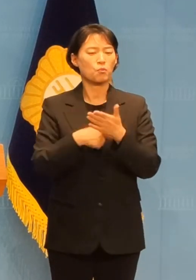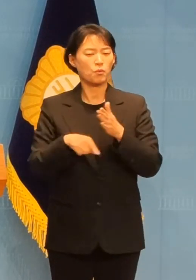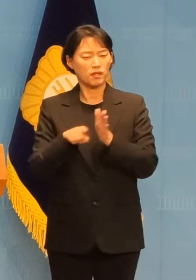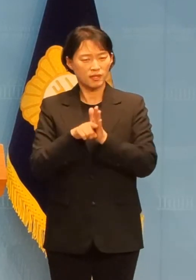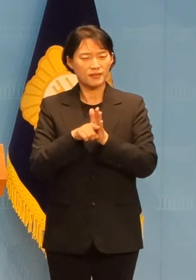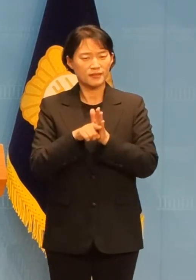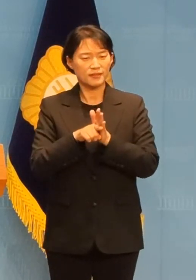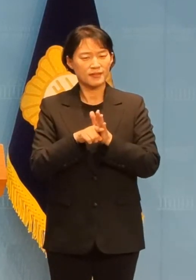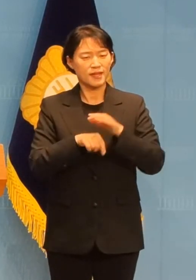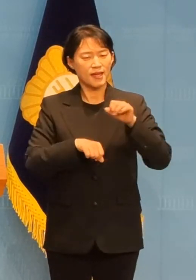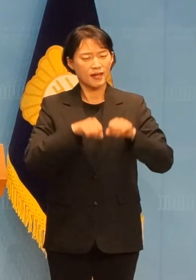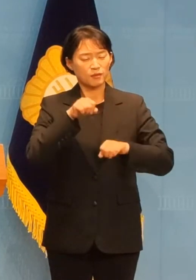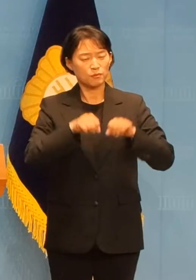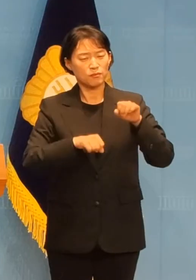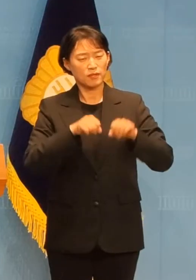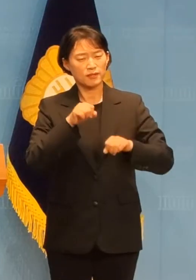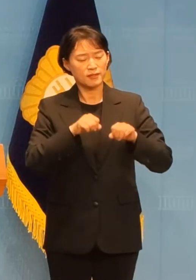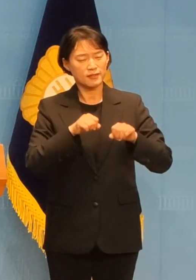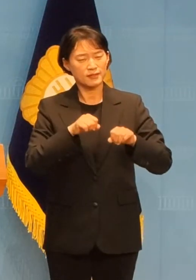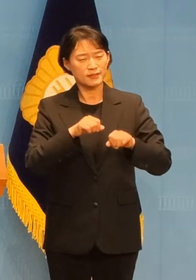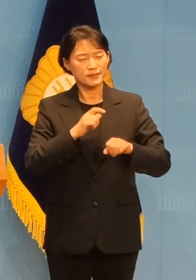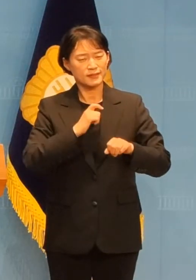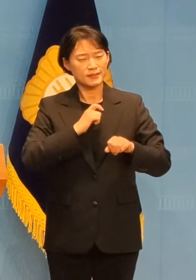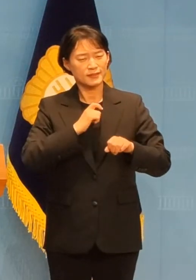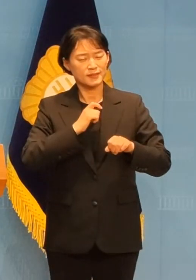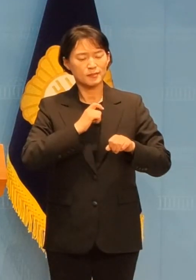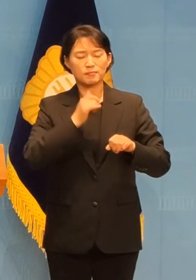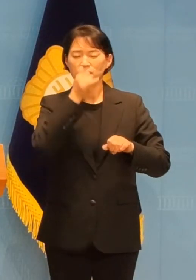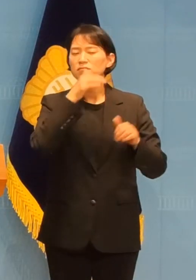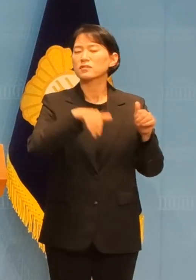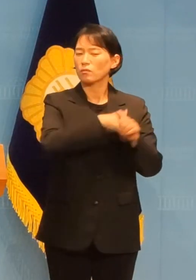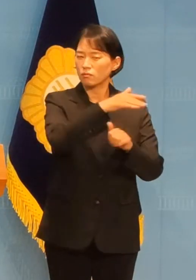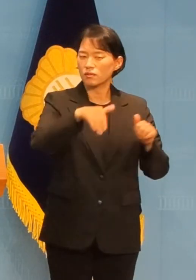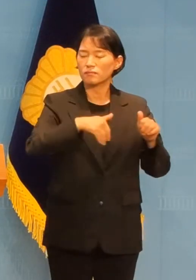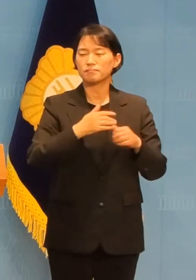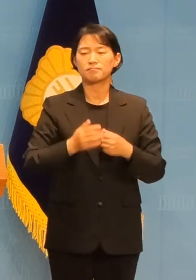저급한 행태였다는 합리적 의심마저 드는 상황입니다.